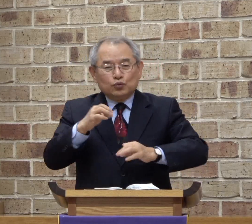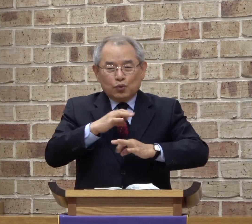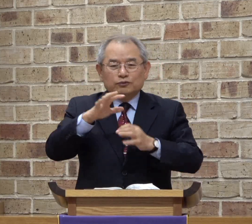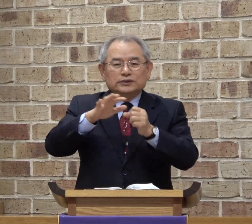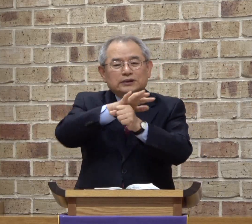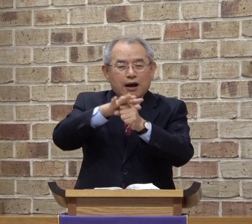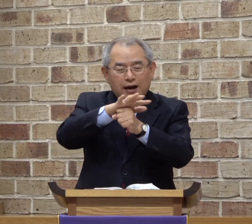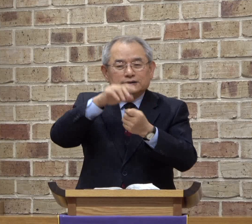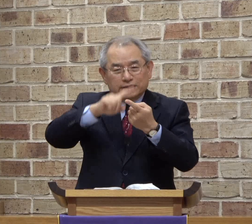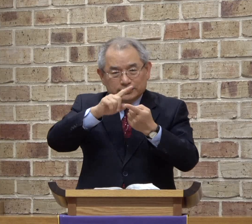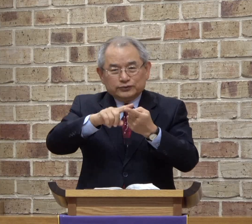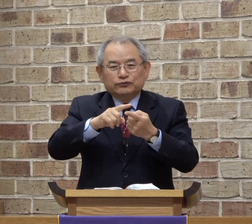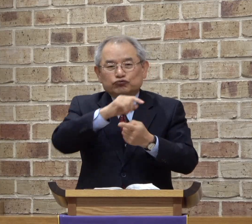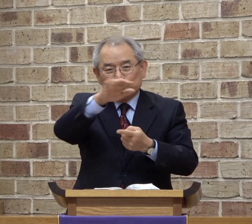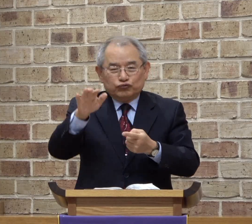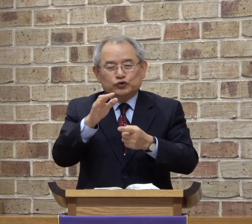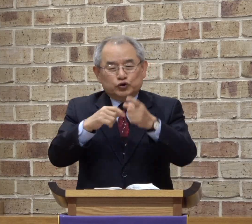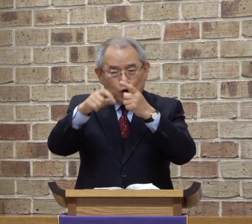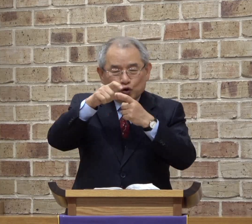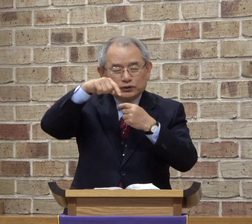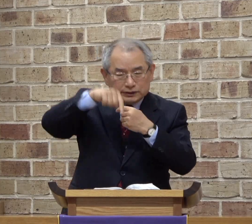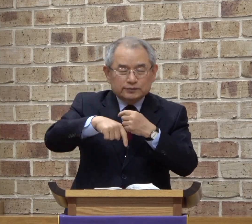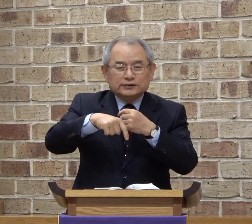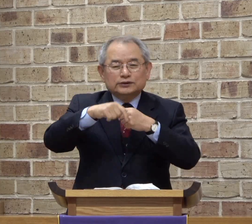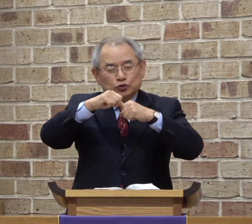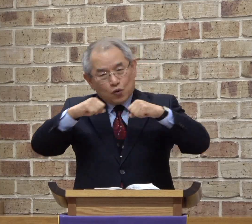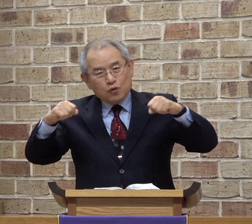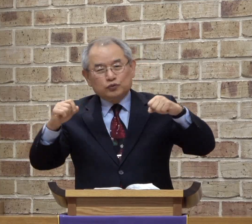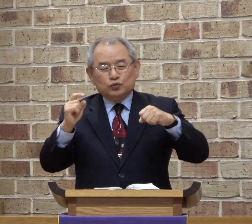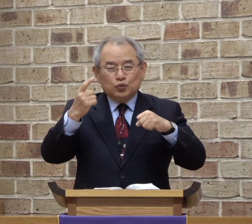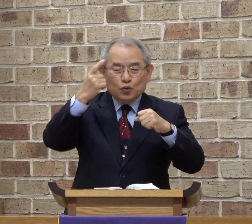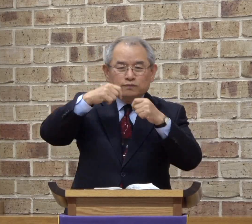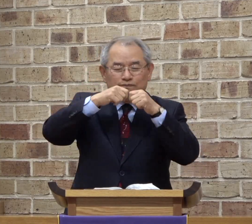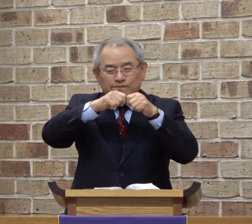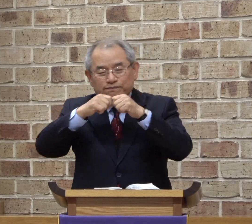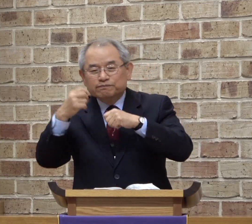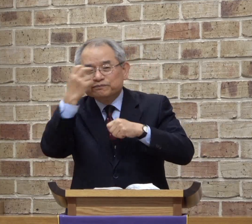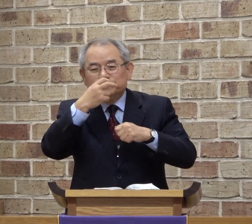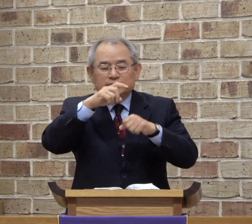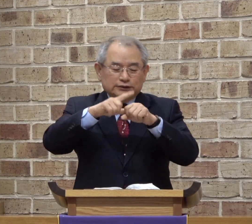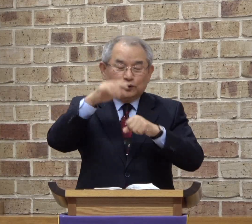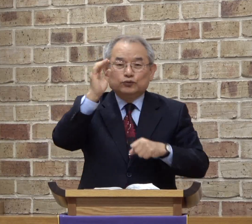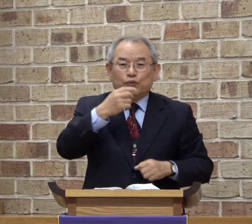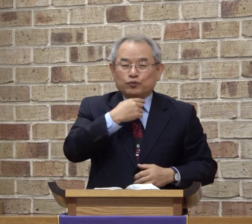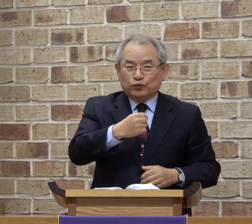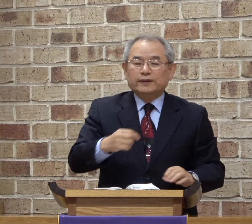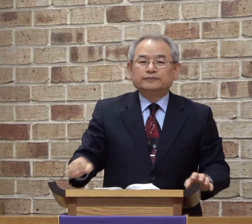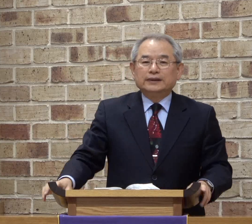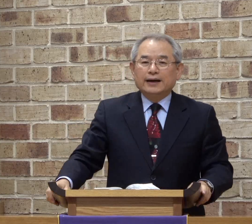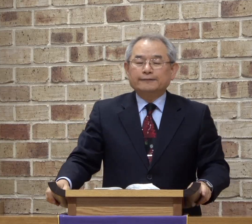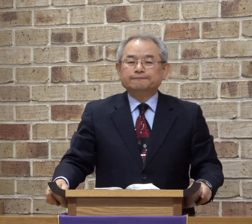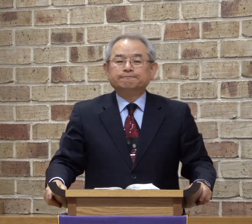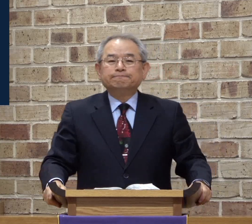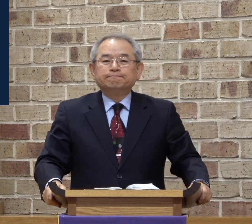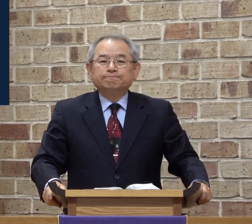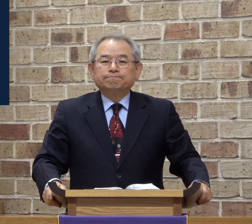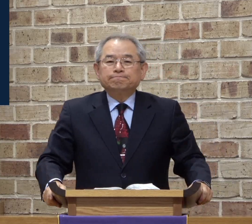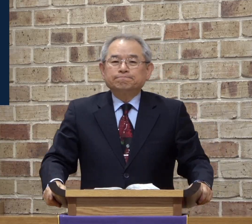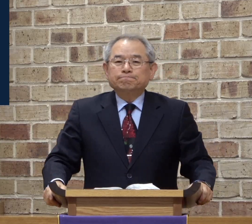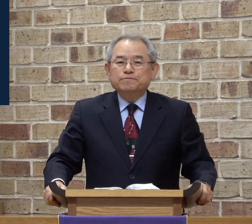연습했습니다. 해보니까 진짜 쉽지가 않고 어렵습니다. 그러나 열심히 연습하고 그 모습을 보면서